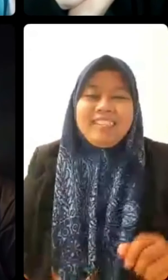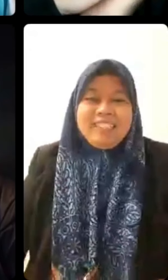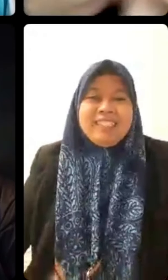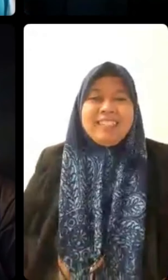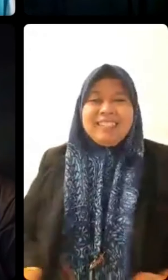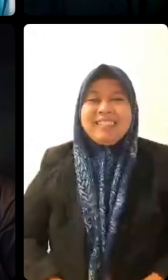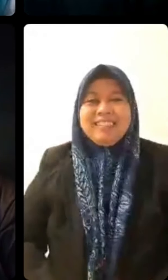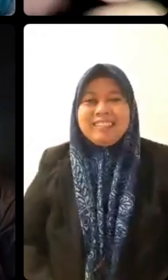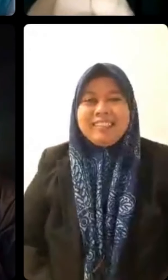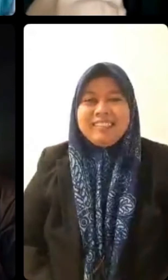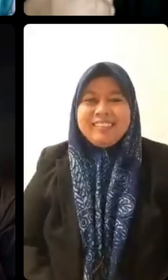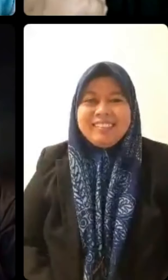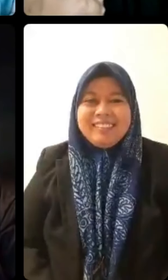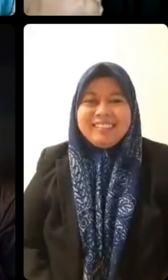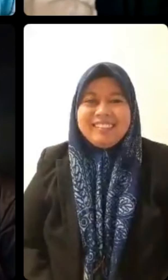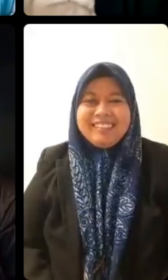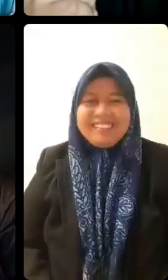Okay, itu je.